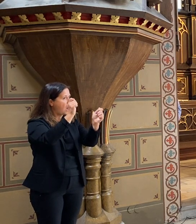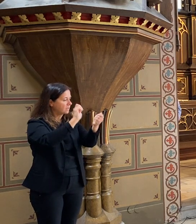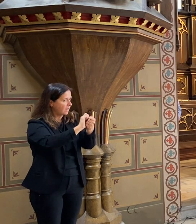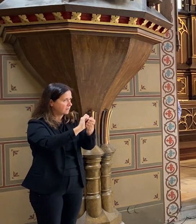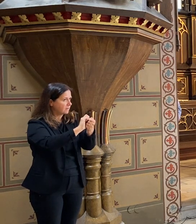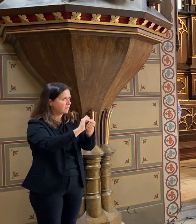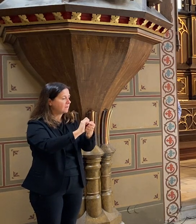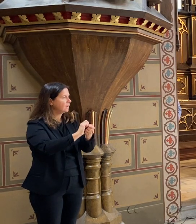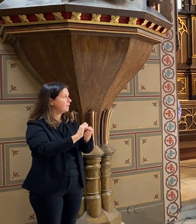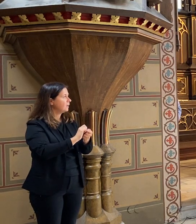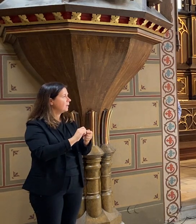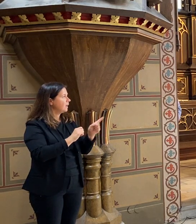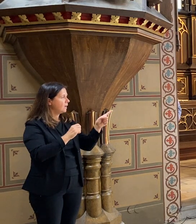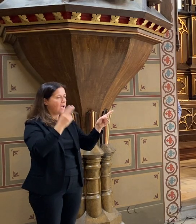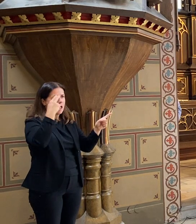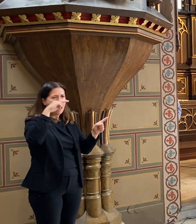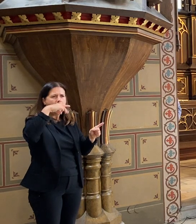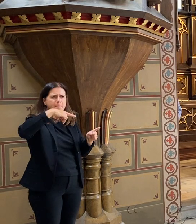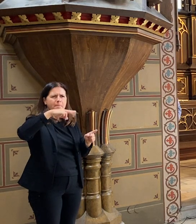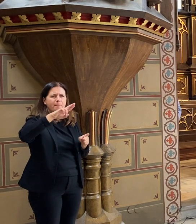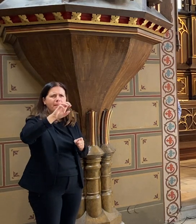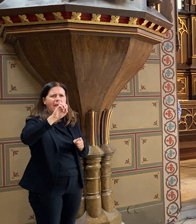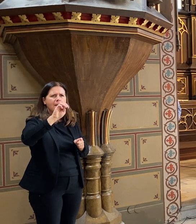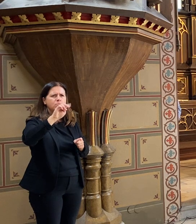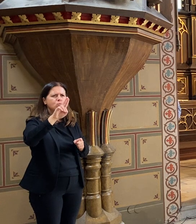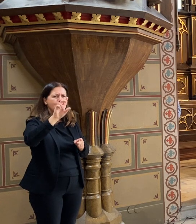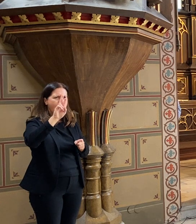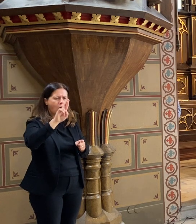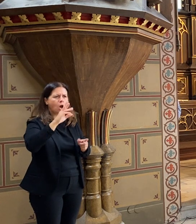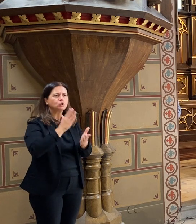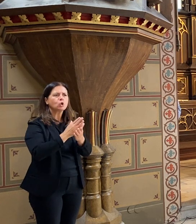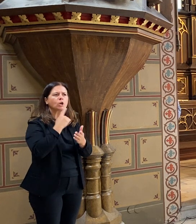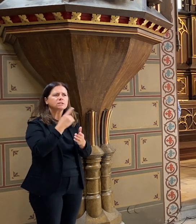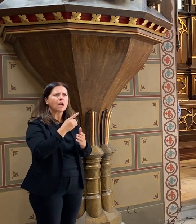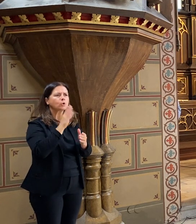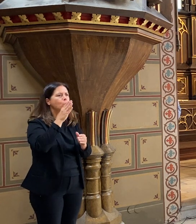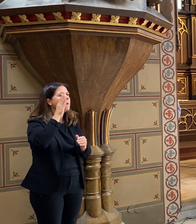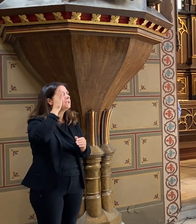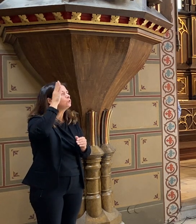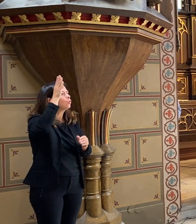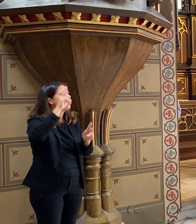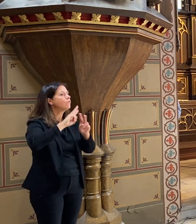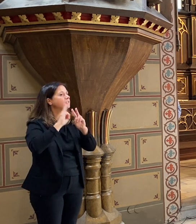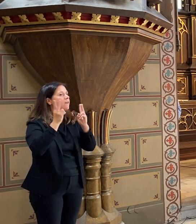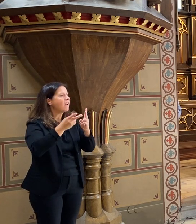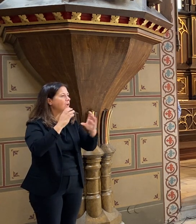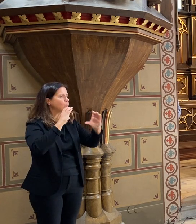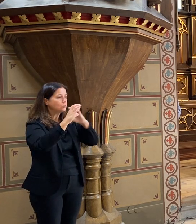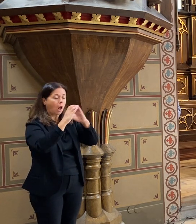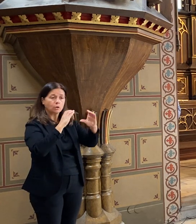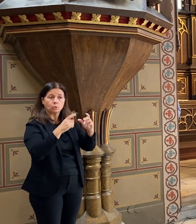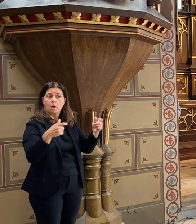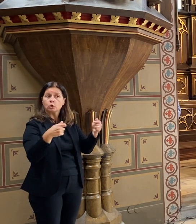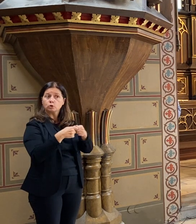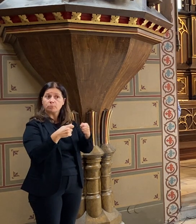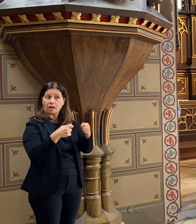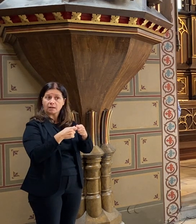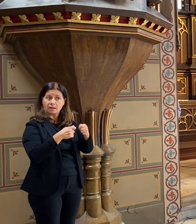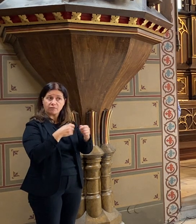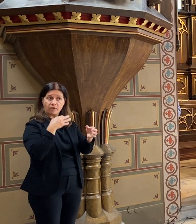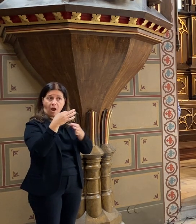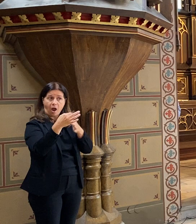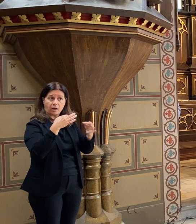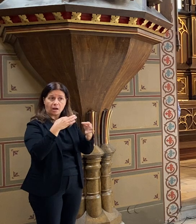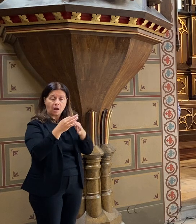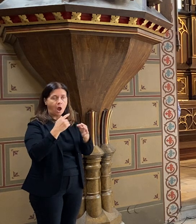Thema, Hans-Peter Premur hat es gesagt, ihr habt euch über die Zukunft der Welt unterhalten, das ist eine spannende Frage, ist ja auch schon manchmal in